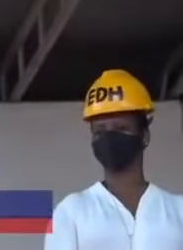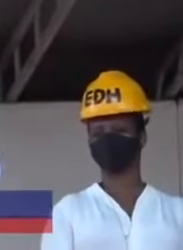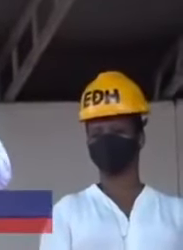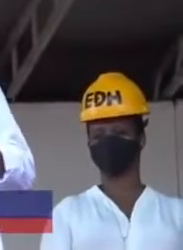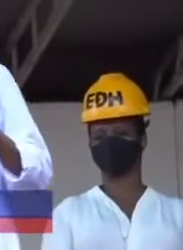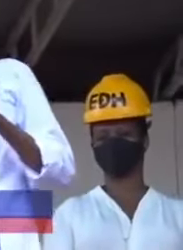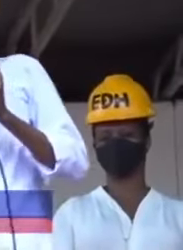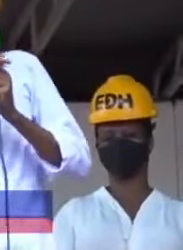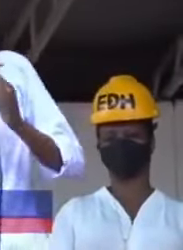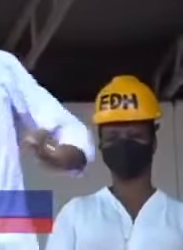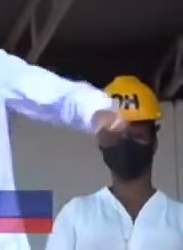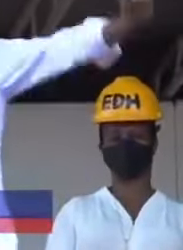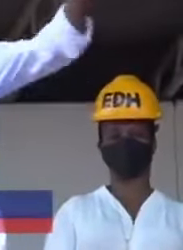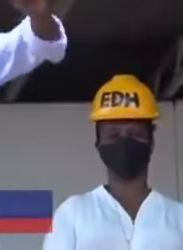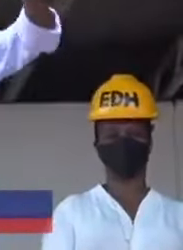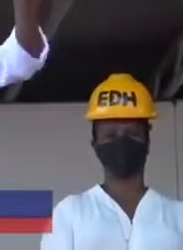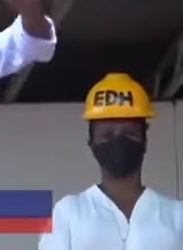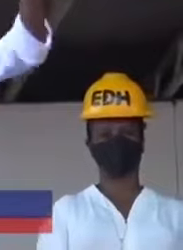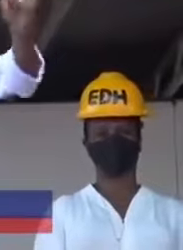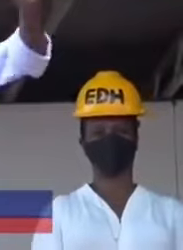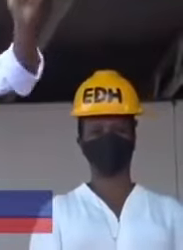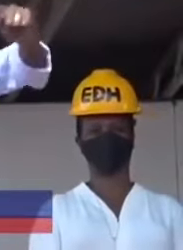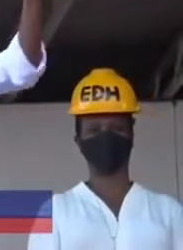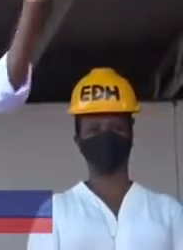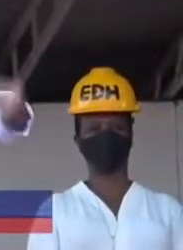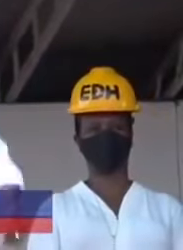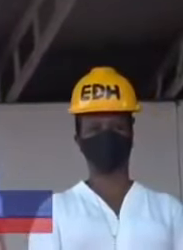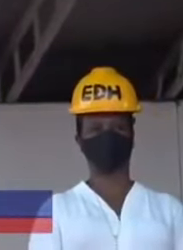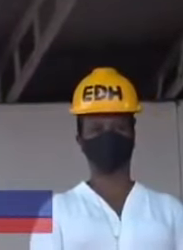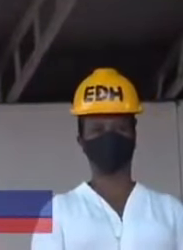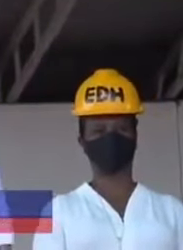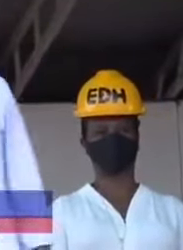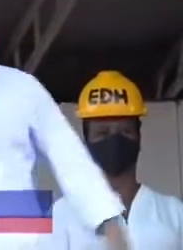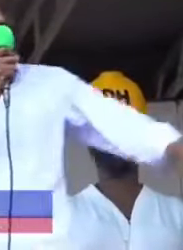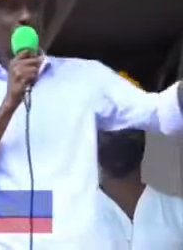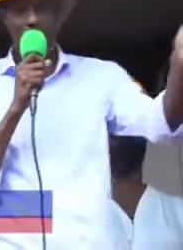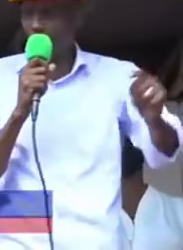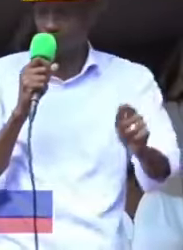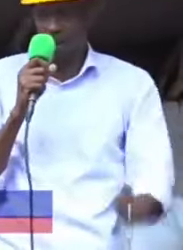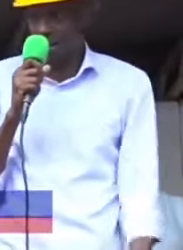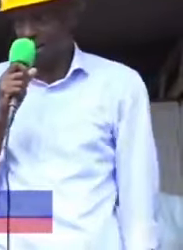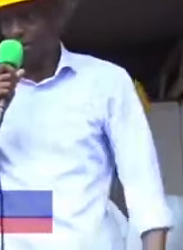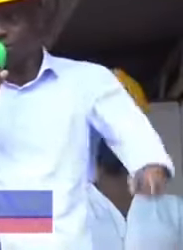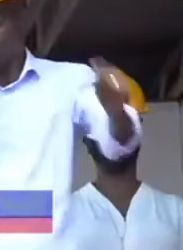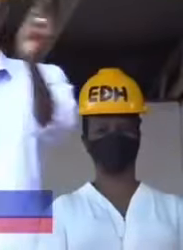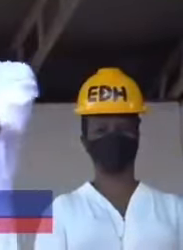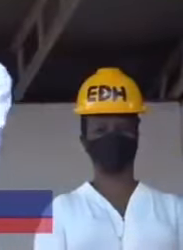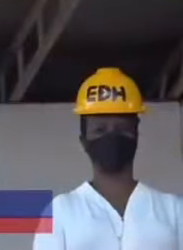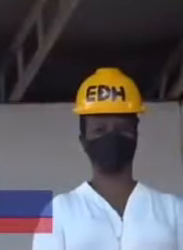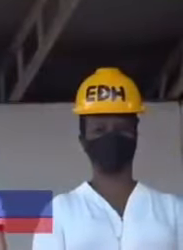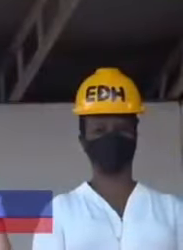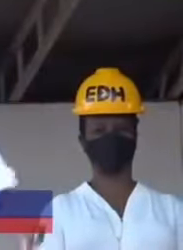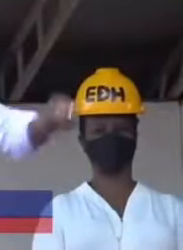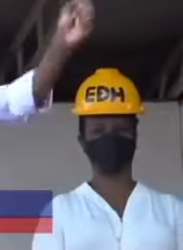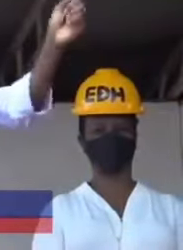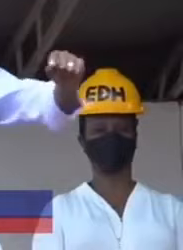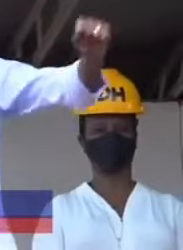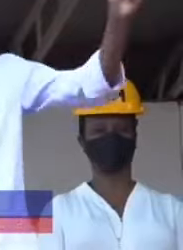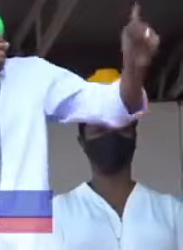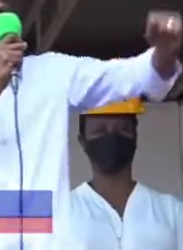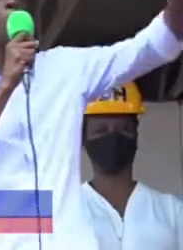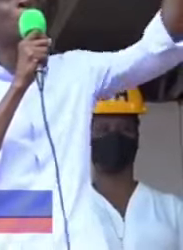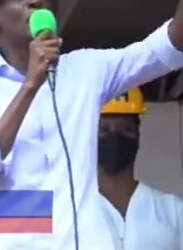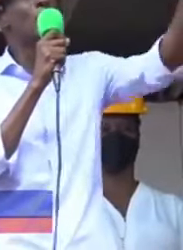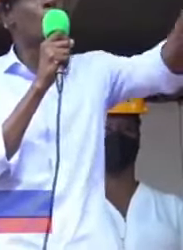M'campé de elle. Nous fait boulevard Trois-Rivières. Nous mettons lumière pour de paix. Nous fait carnaval. Nous